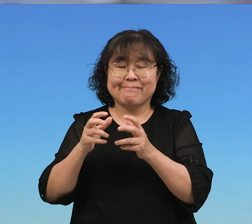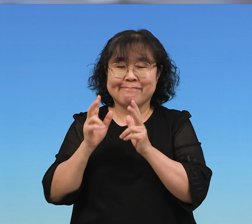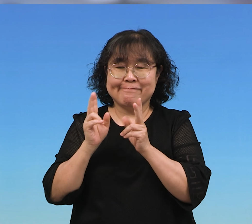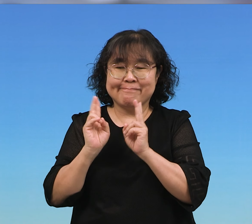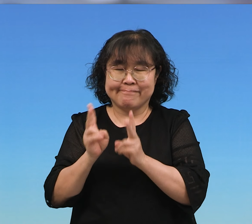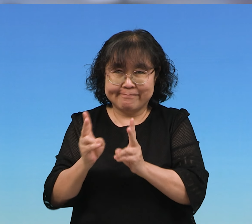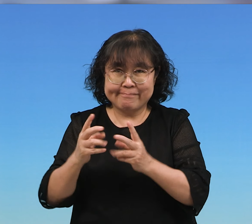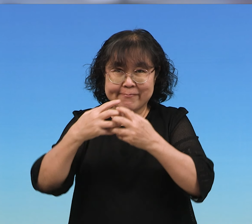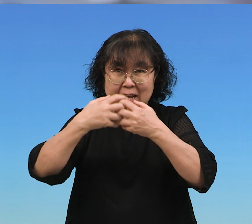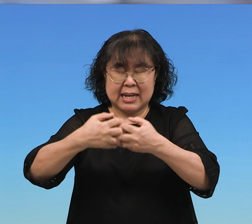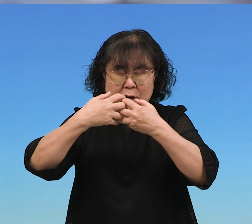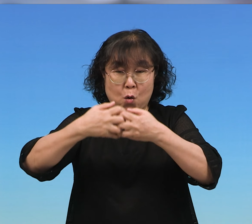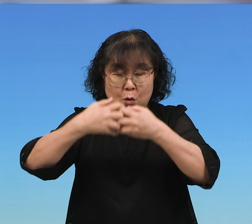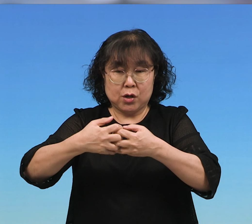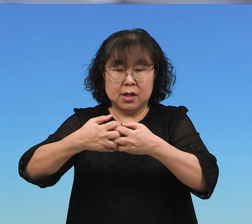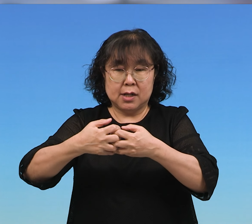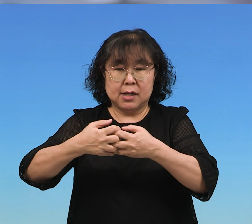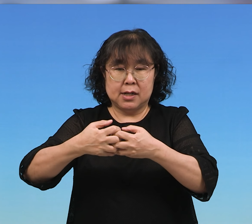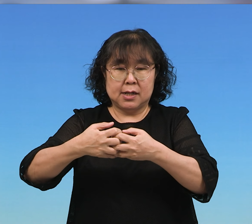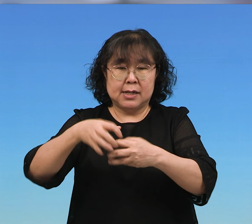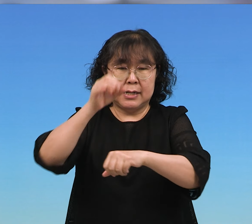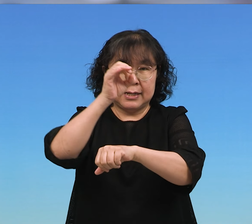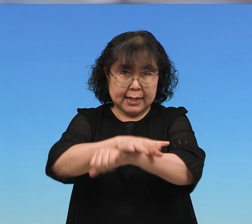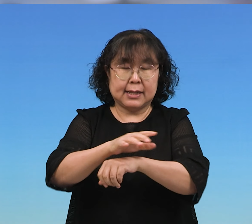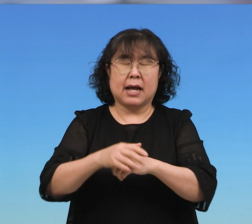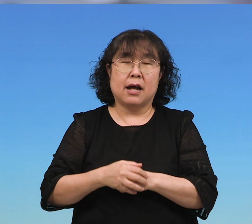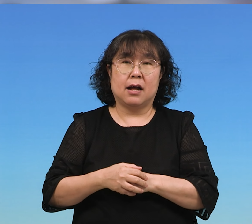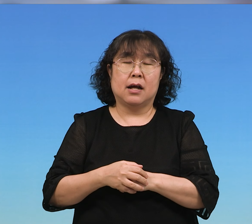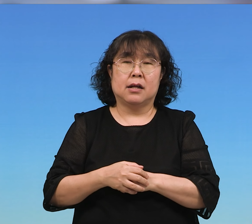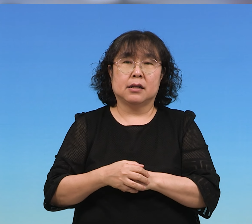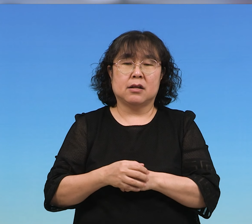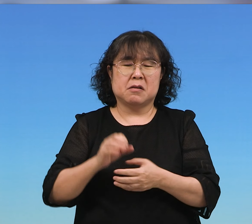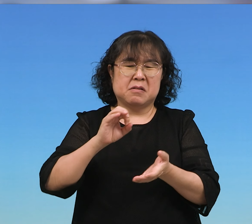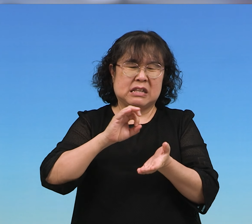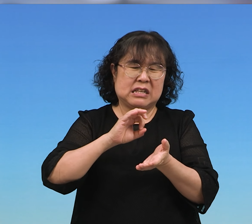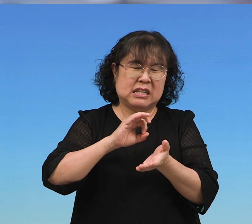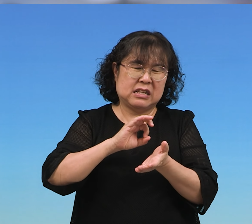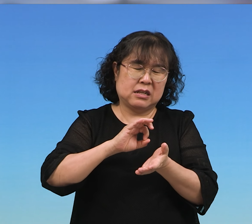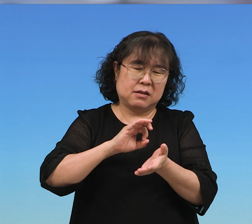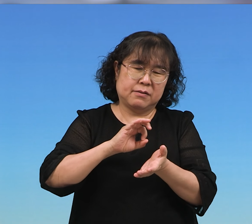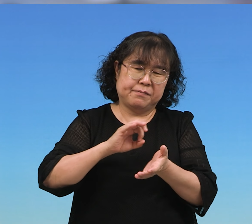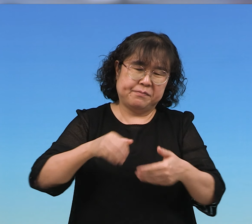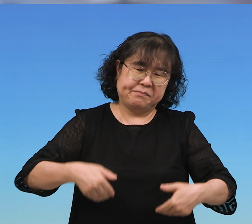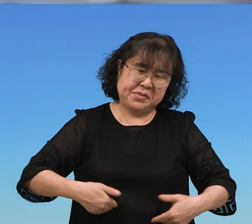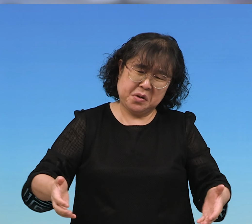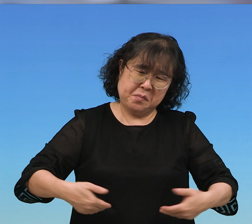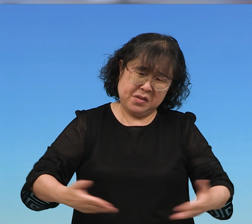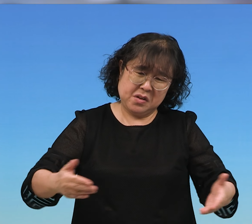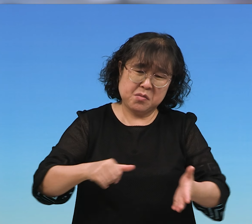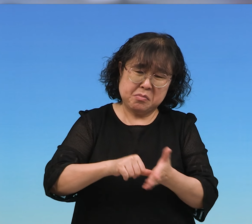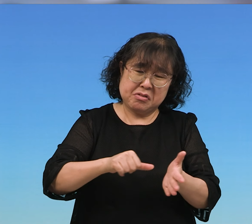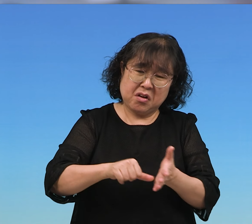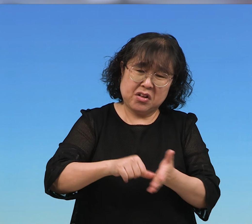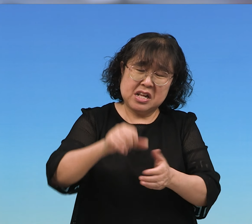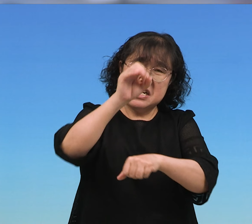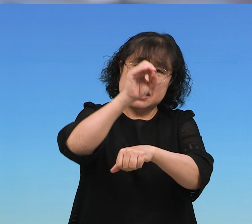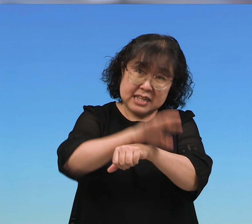매입했다. 또 이런 비아냥도 있었대요. 다 빨아먹은 오렌지를 매입했다. 이런 조롱 섞인